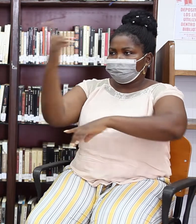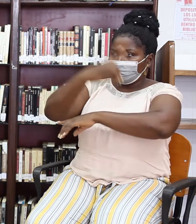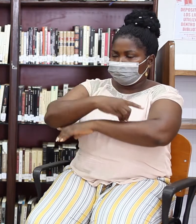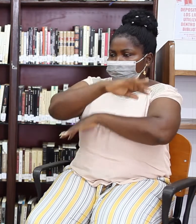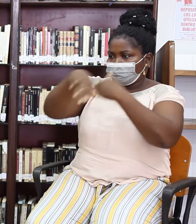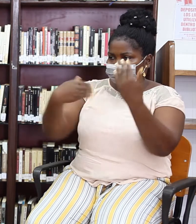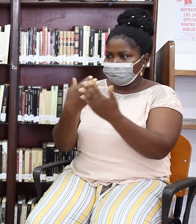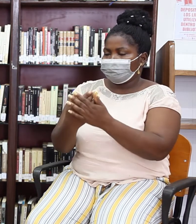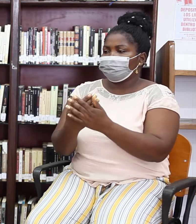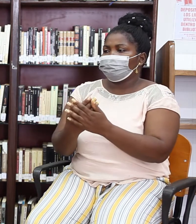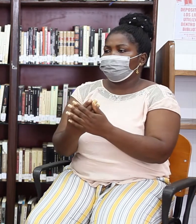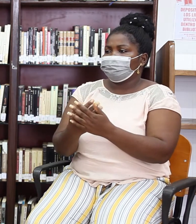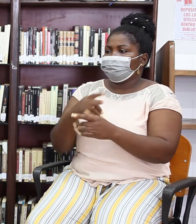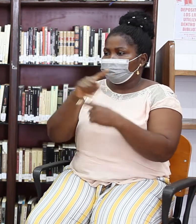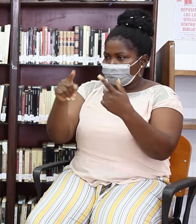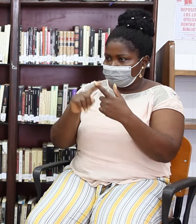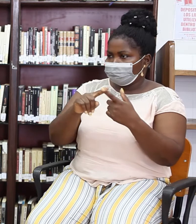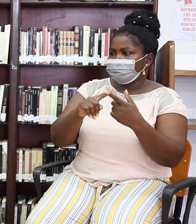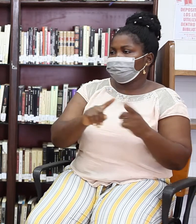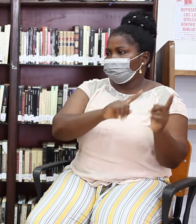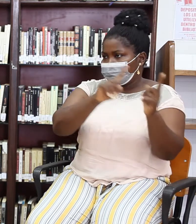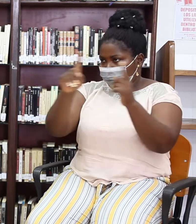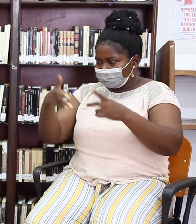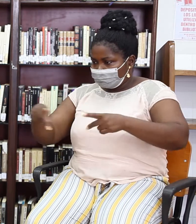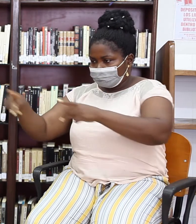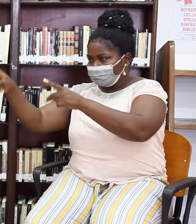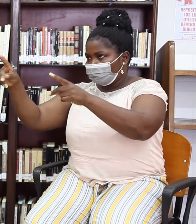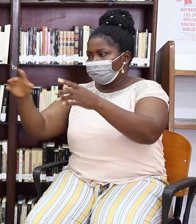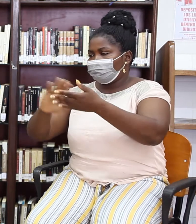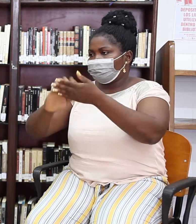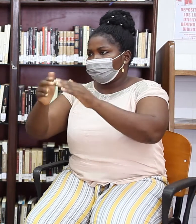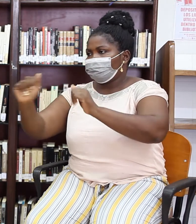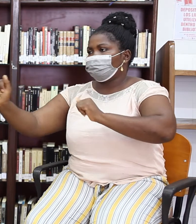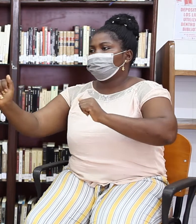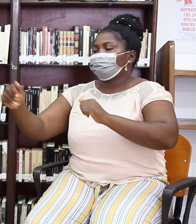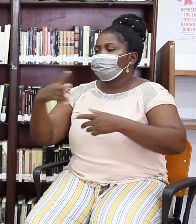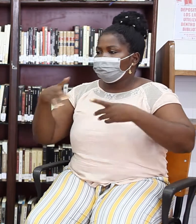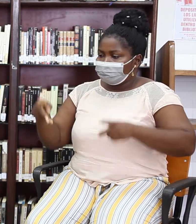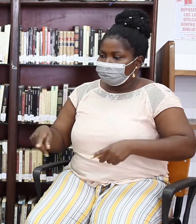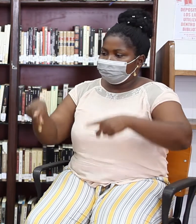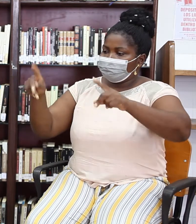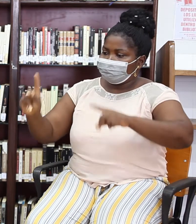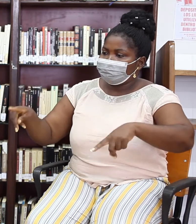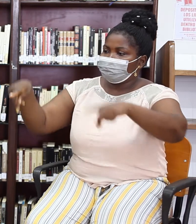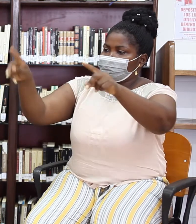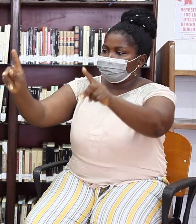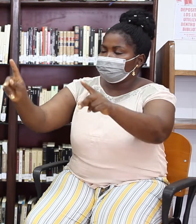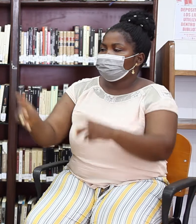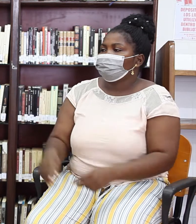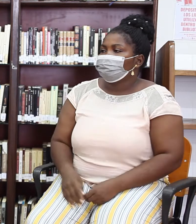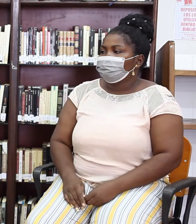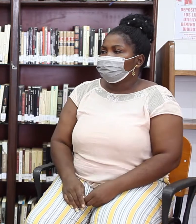entero, cuando lo trasladaban por las calles de la ciudad en un palanquín.